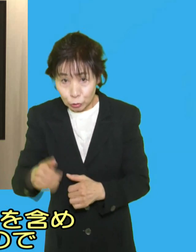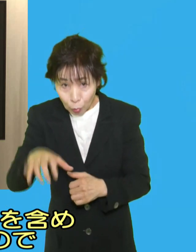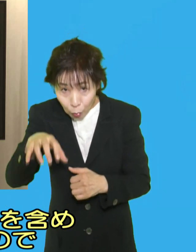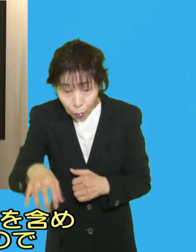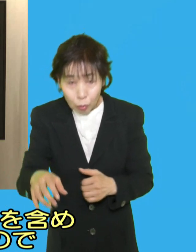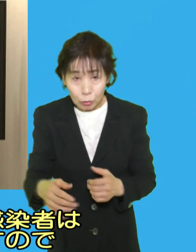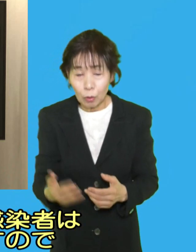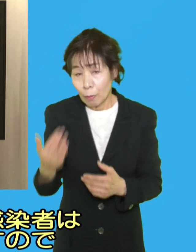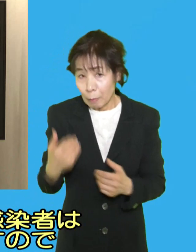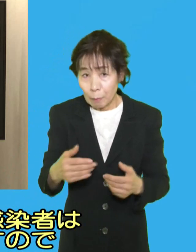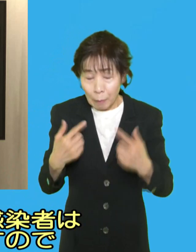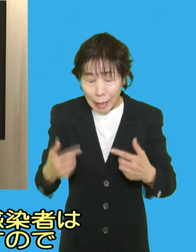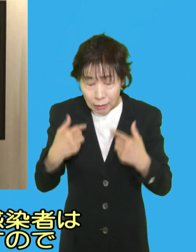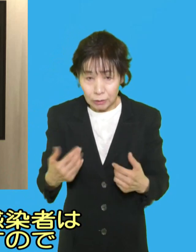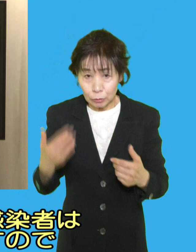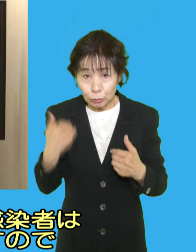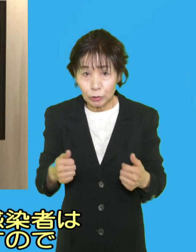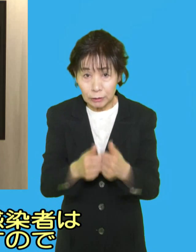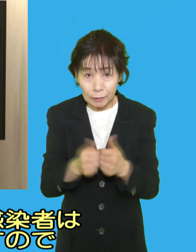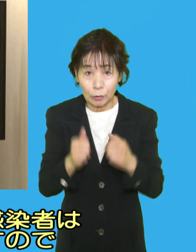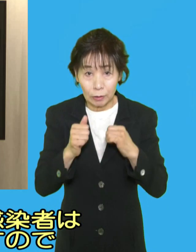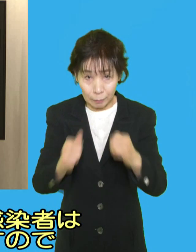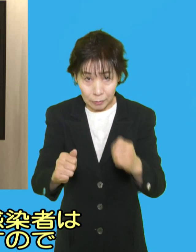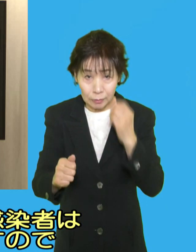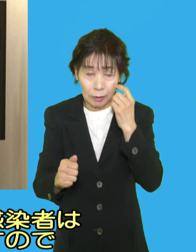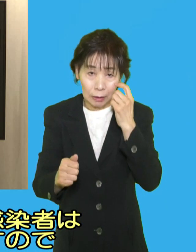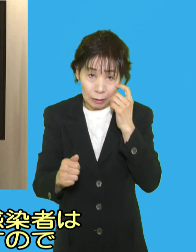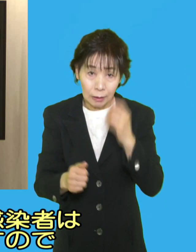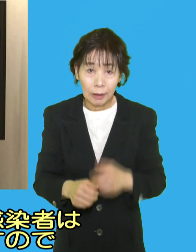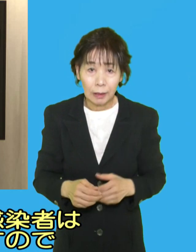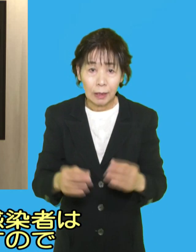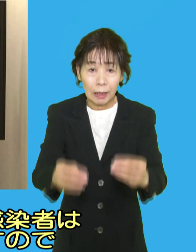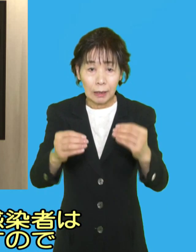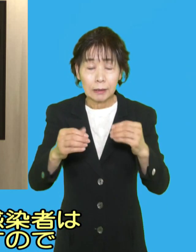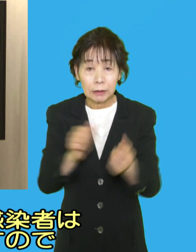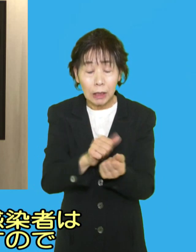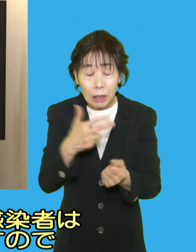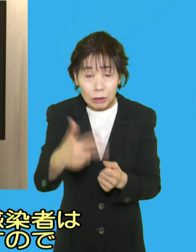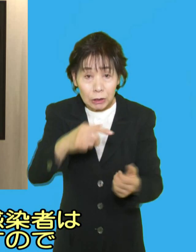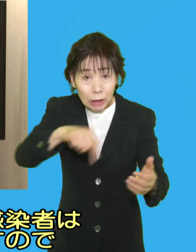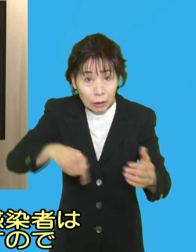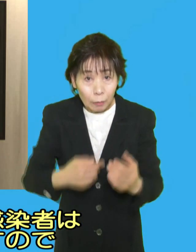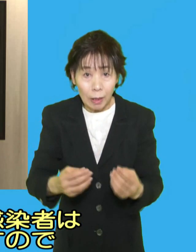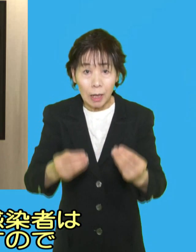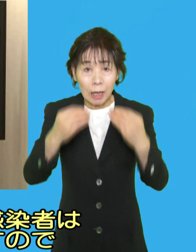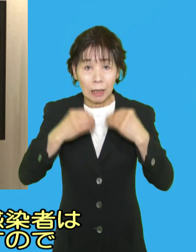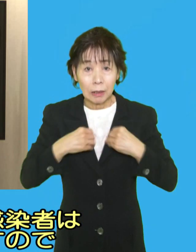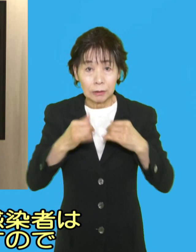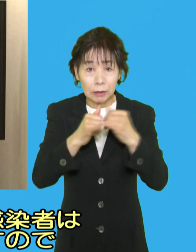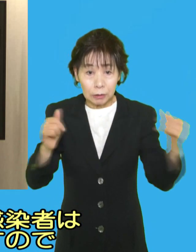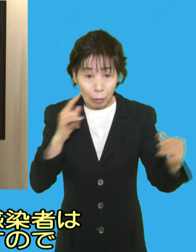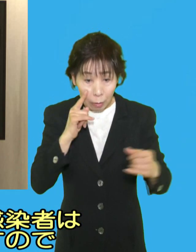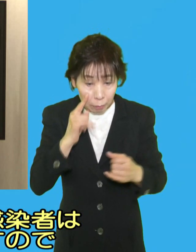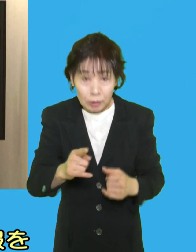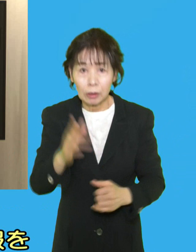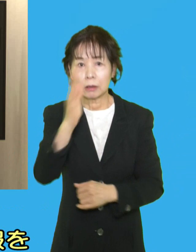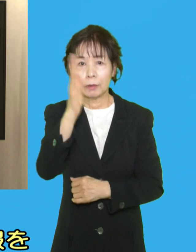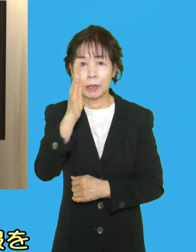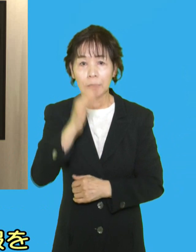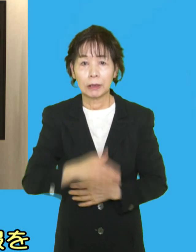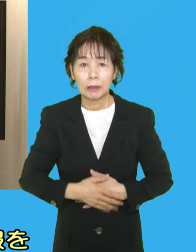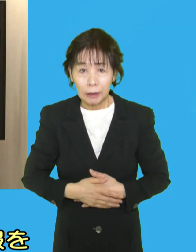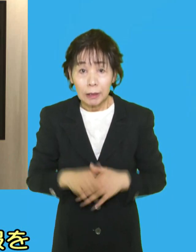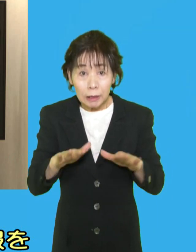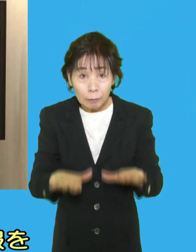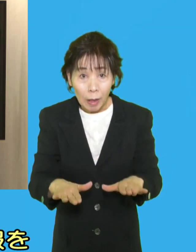りますので、今堺市内においては感染者は見つかっていない状態ではありますので、今